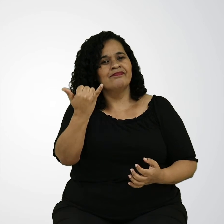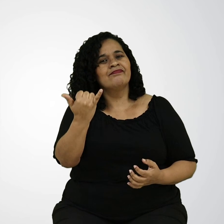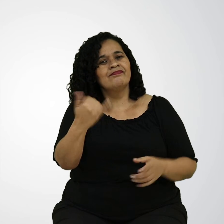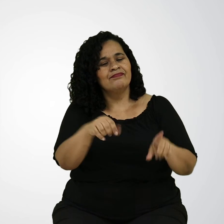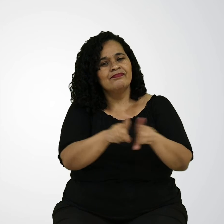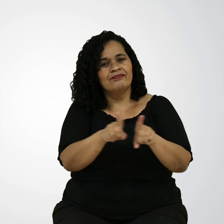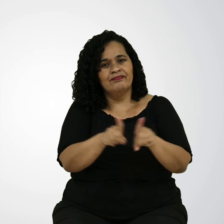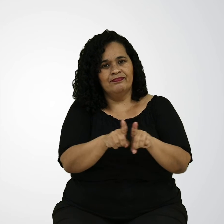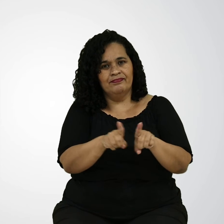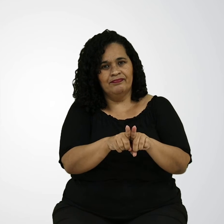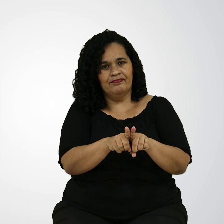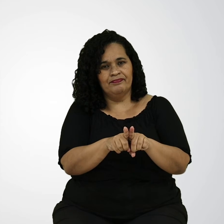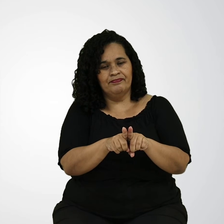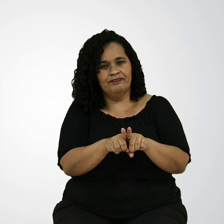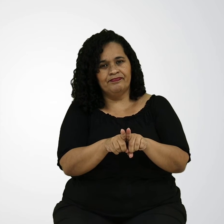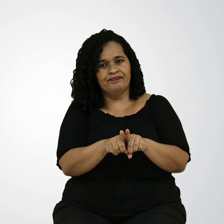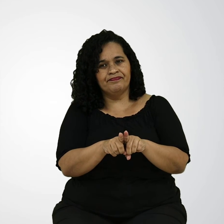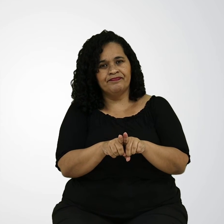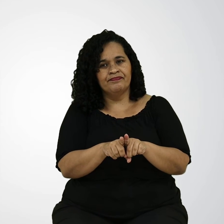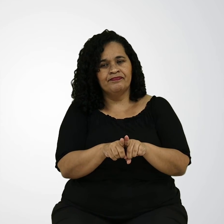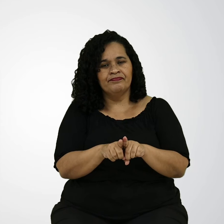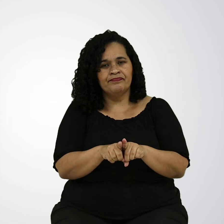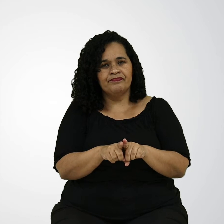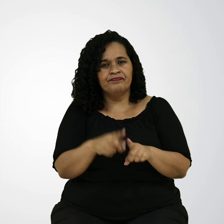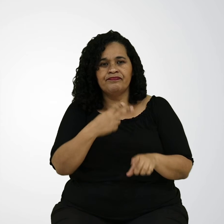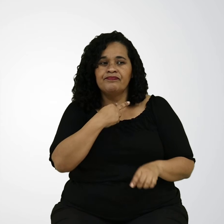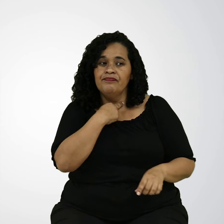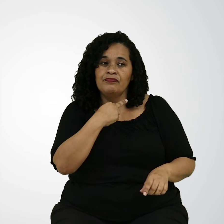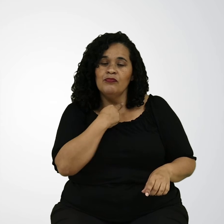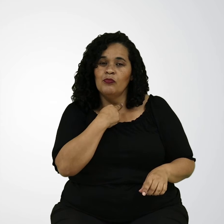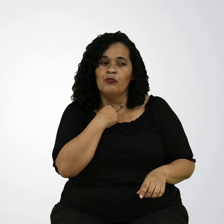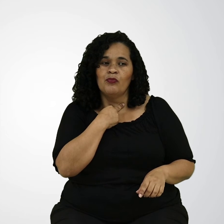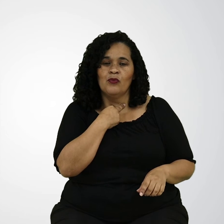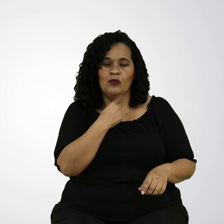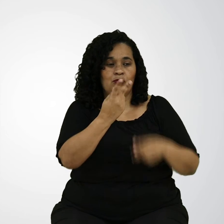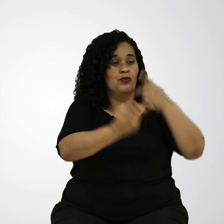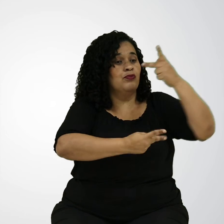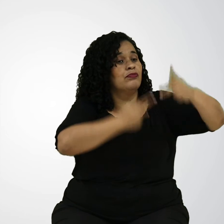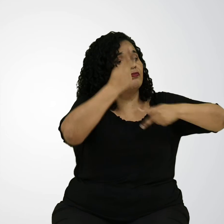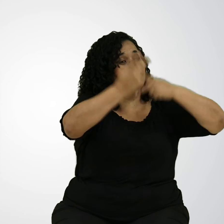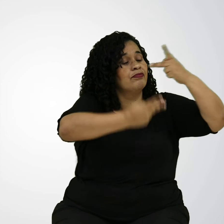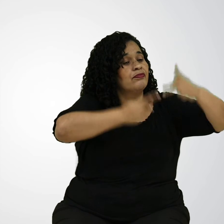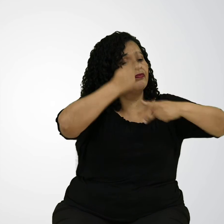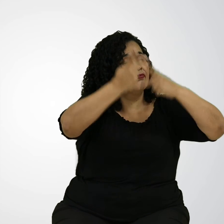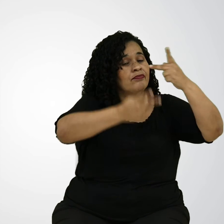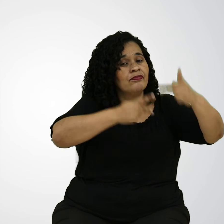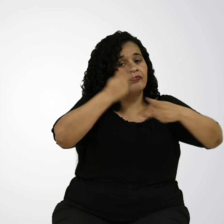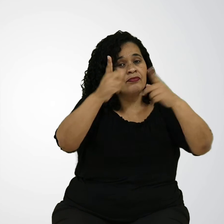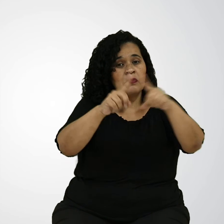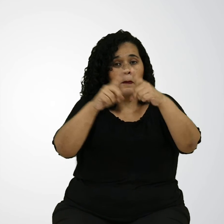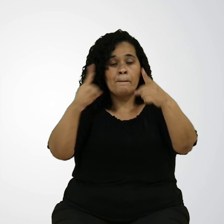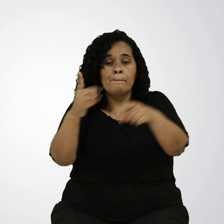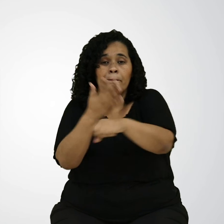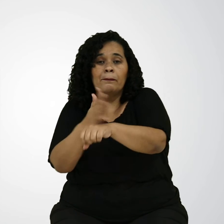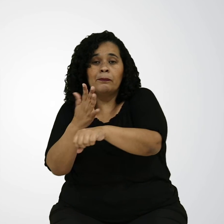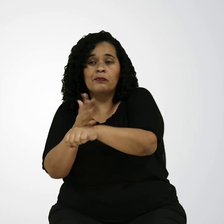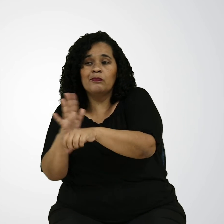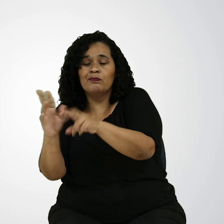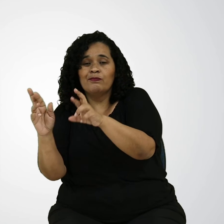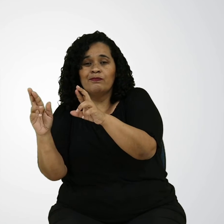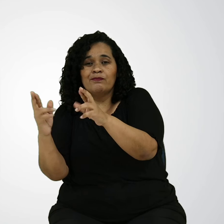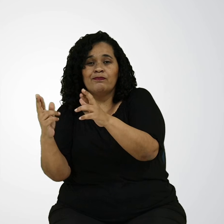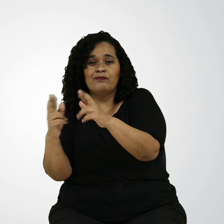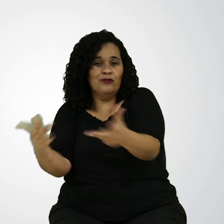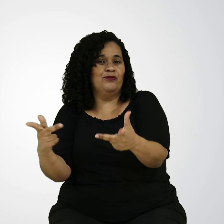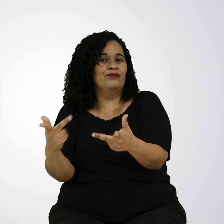perdoe. Né? Não dá para usar a lógica de faça o que eu falo, mas não faça o que eu faço. Né? Exatamente. No cristianismo não funciona isso. Né?